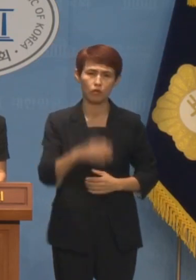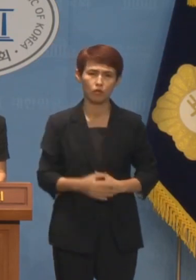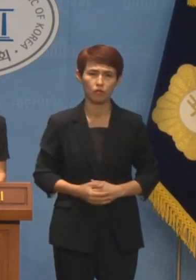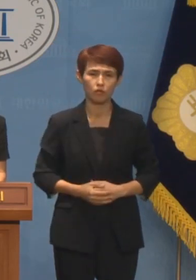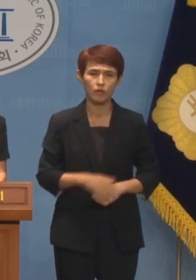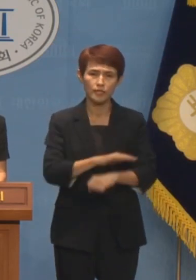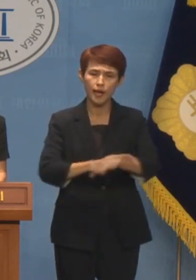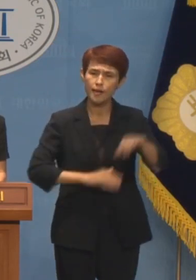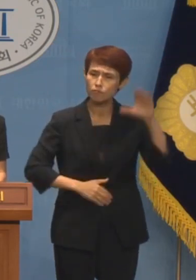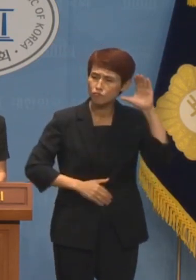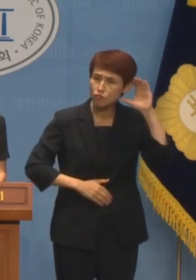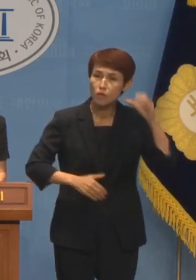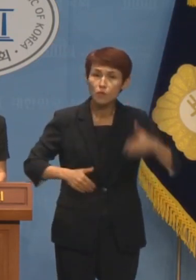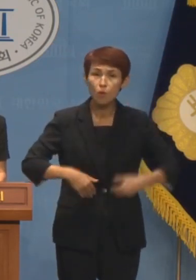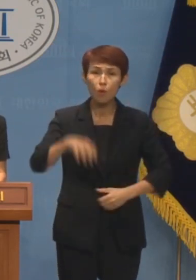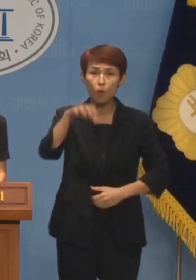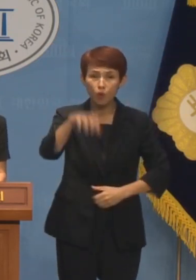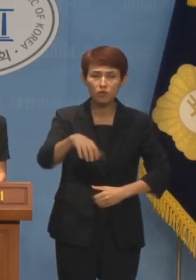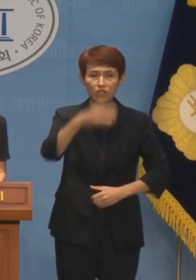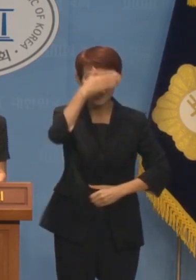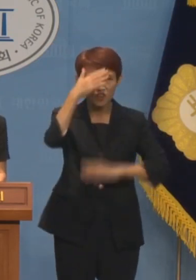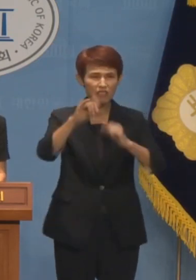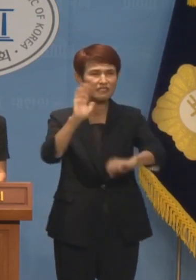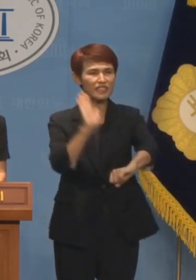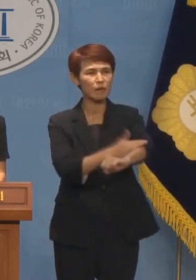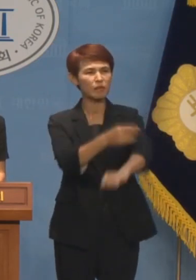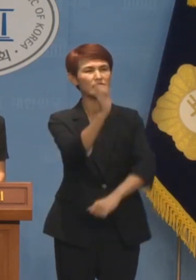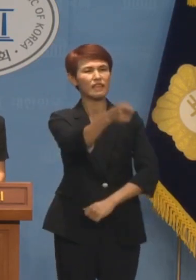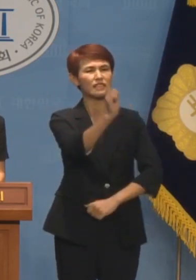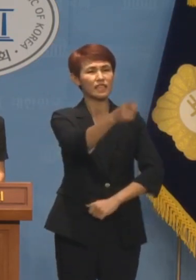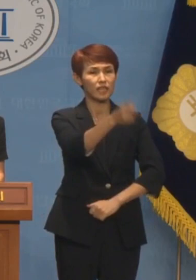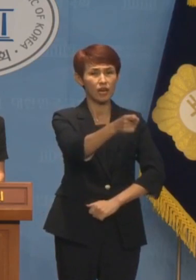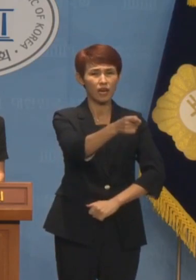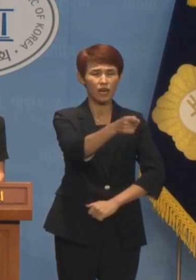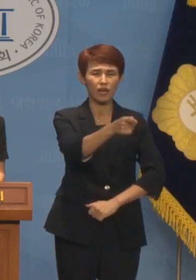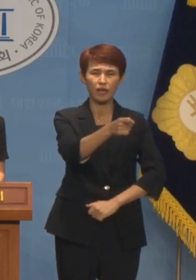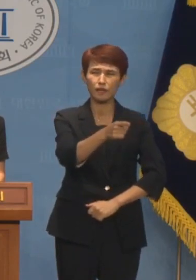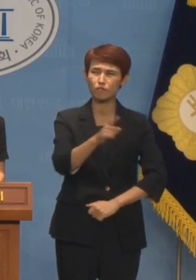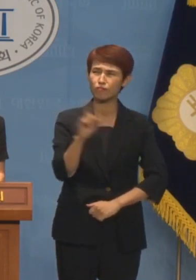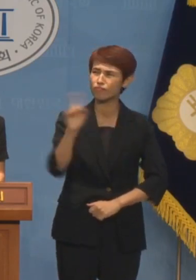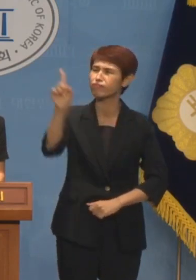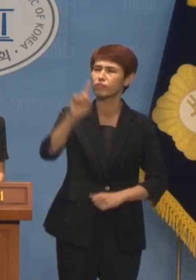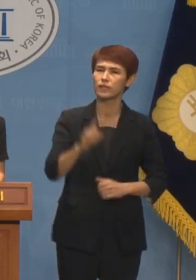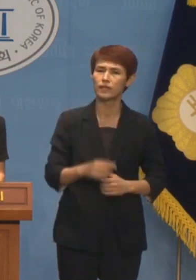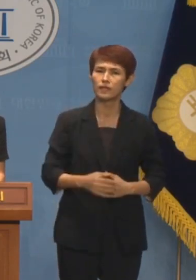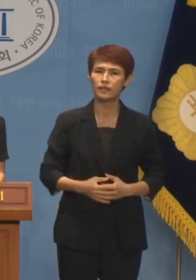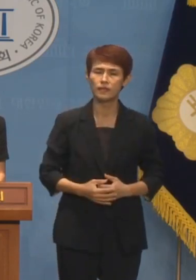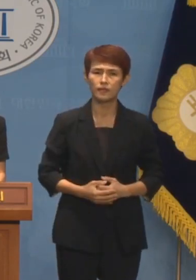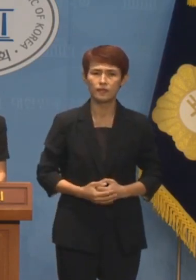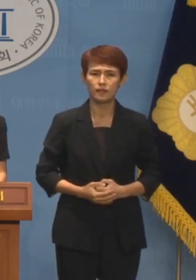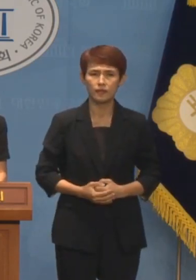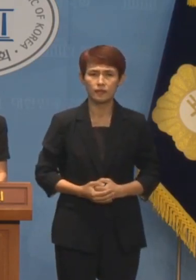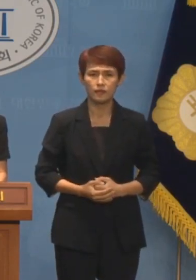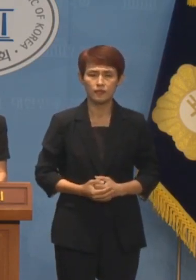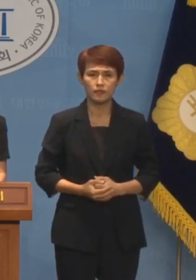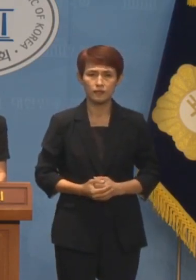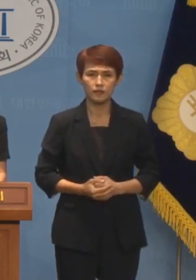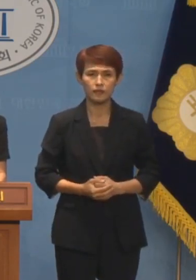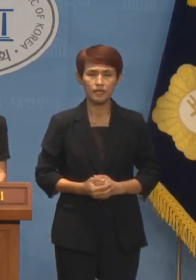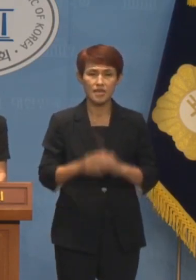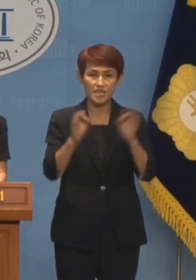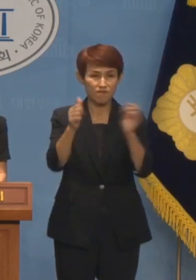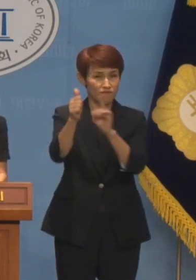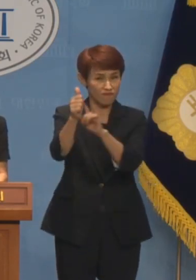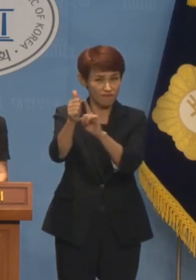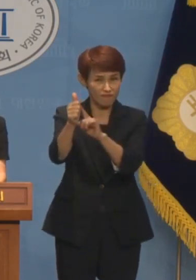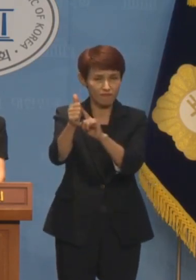경청해야 할 자리에서 도리어 청년들 탓이나 하는 것은 어른이 할 짓이 아닙니다. 김문수